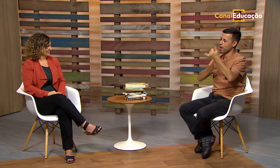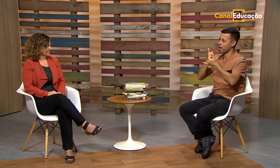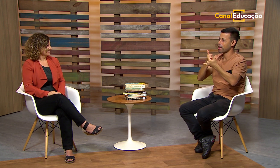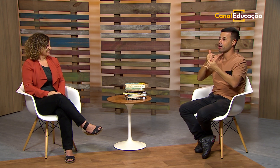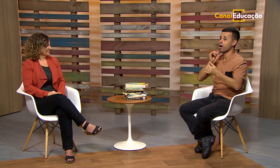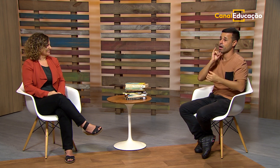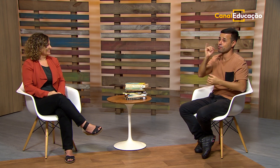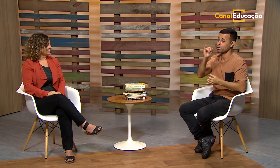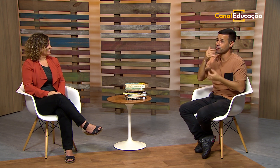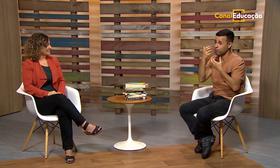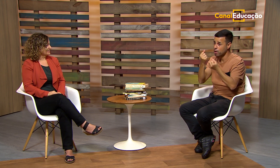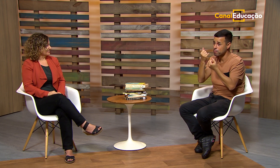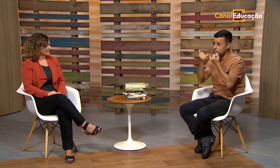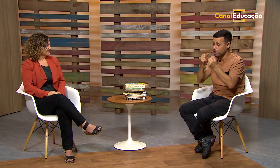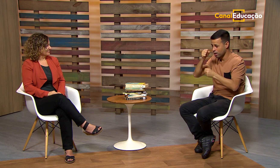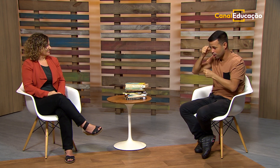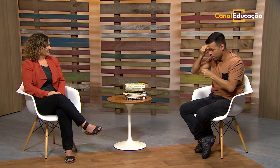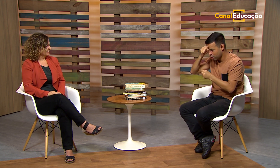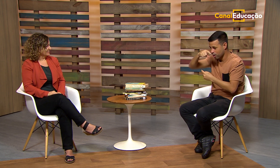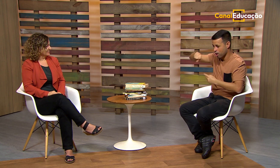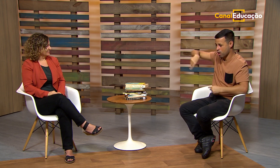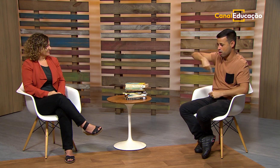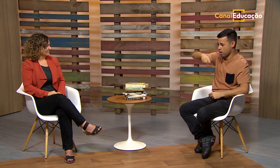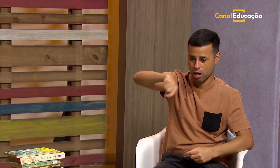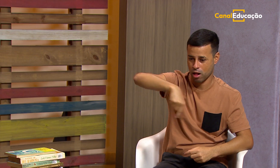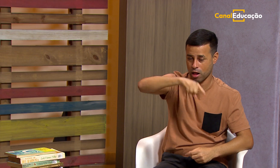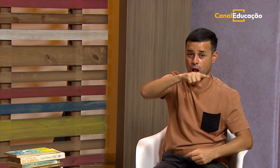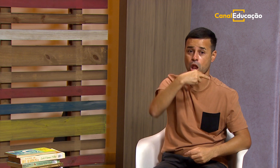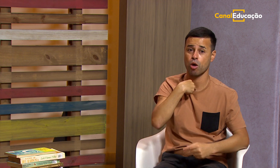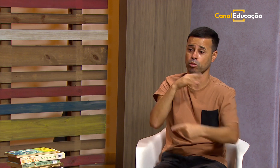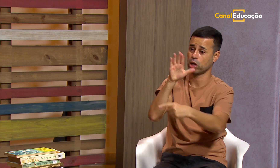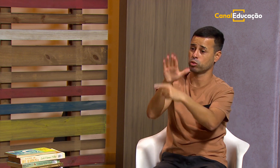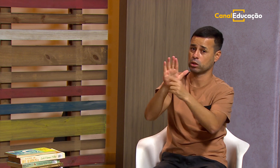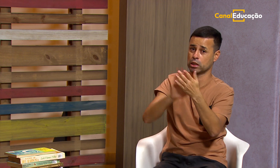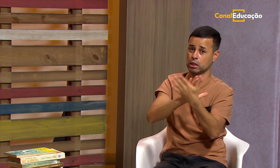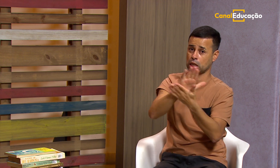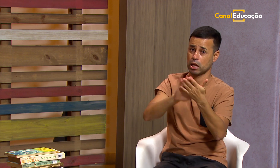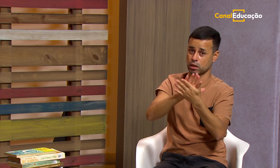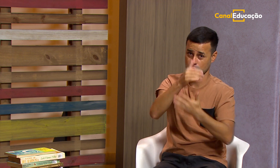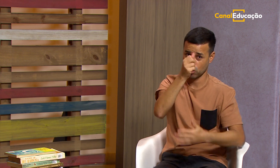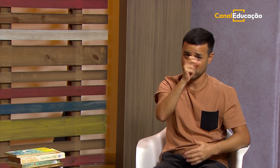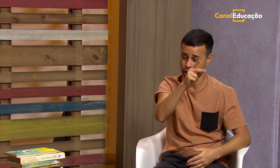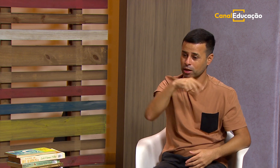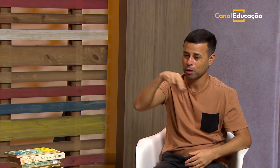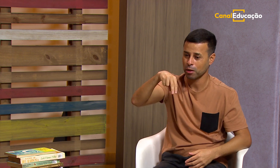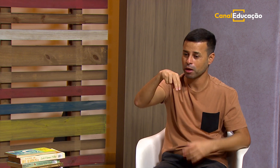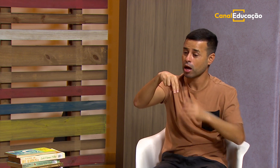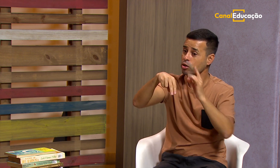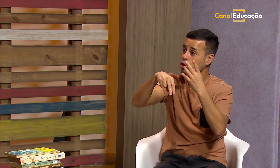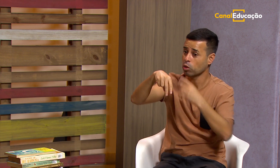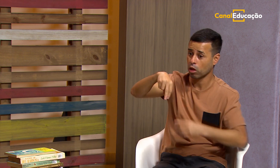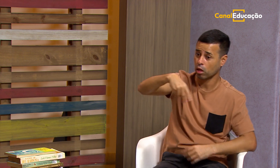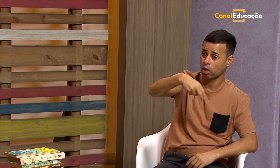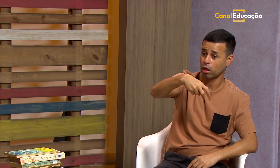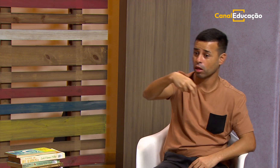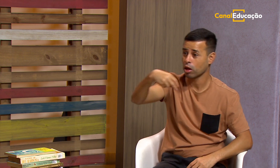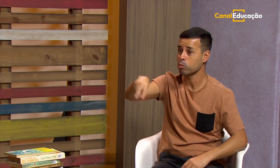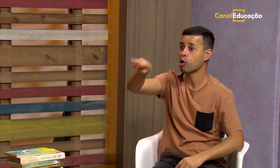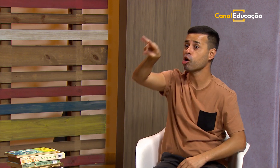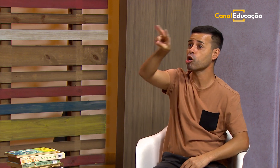no ano passado. Ao realizar a dinâmica de rodar segurando um copo pela testa, ambos acabaram